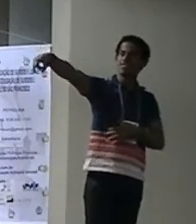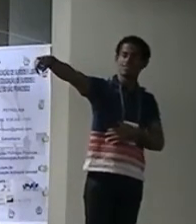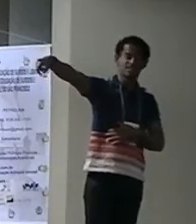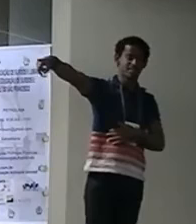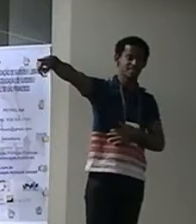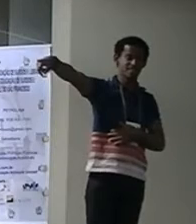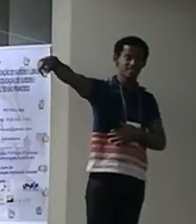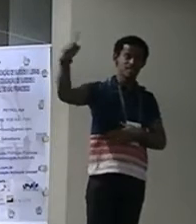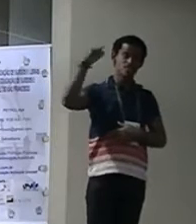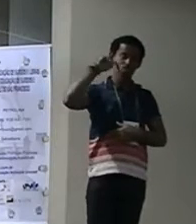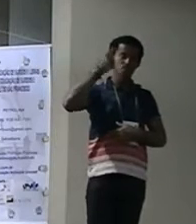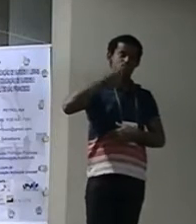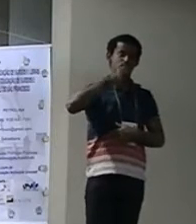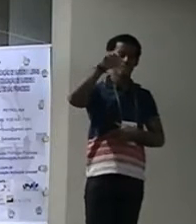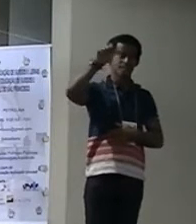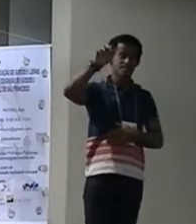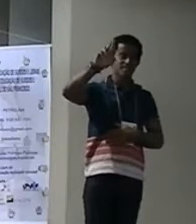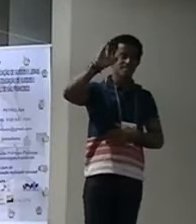Está chamando